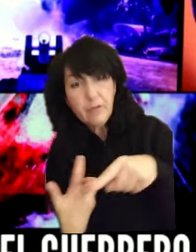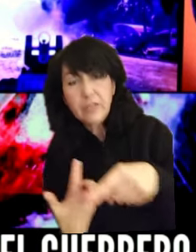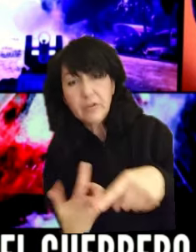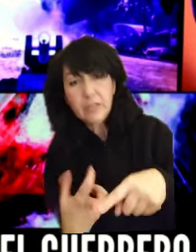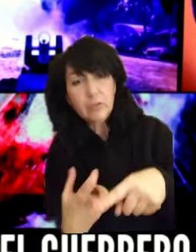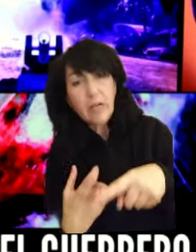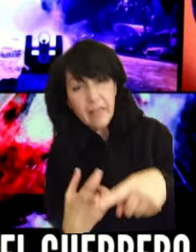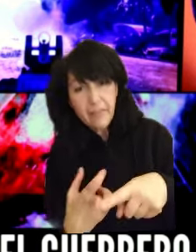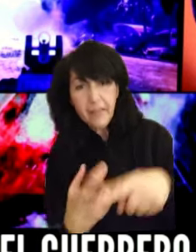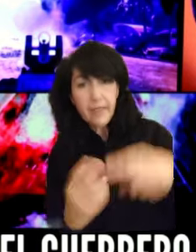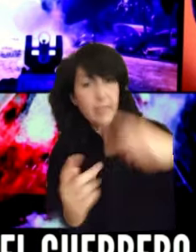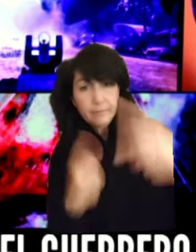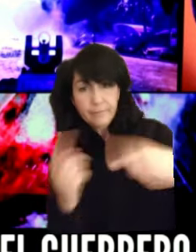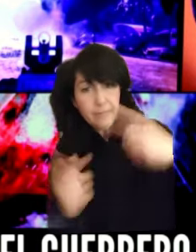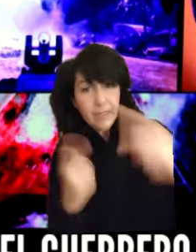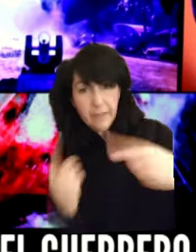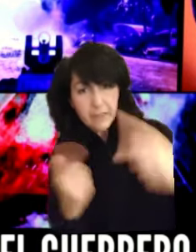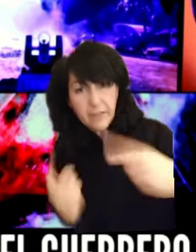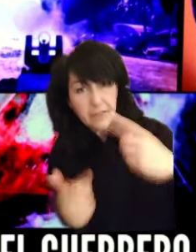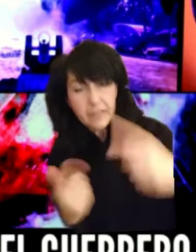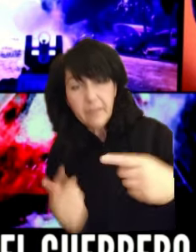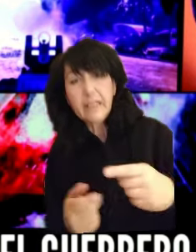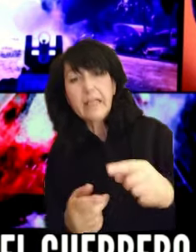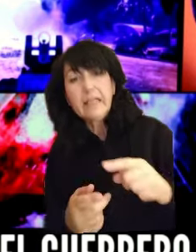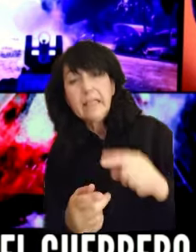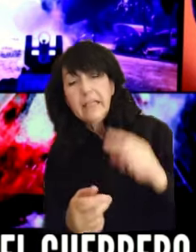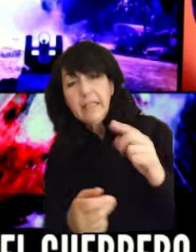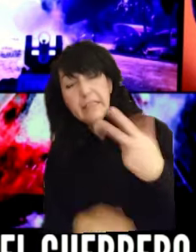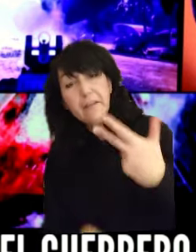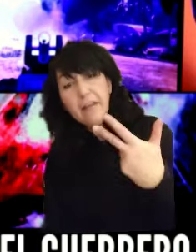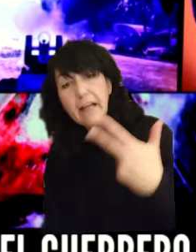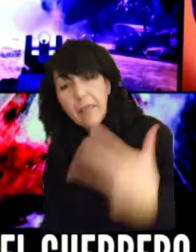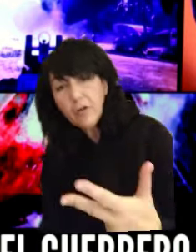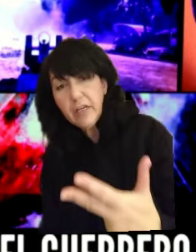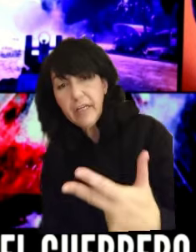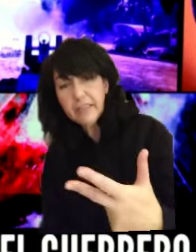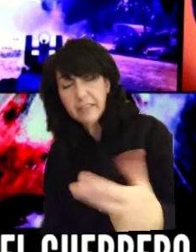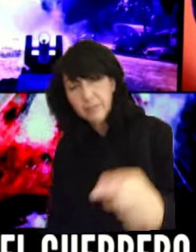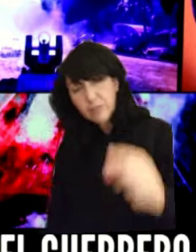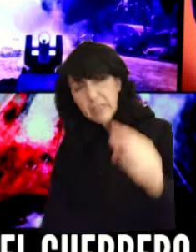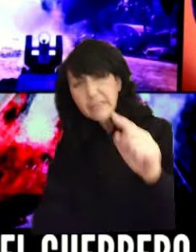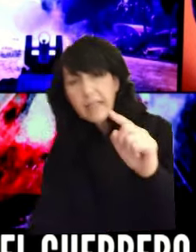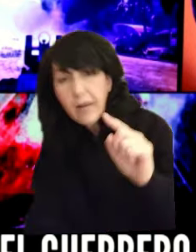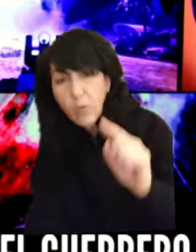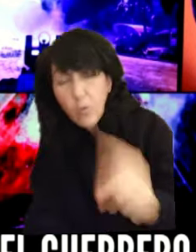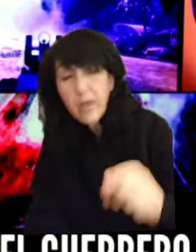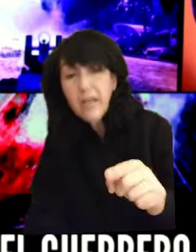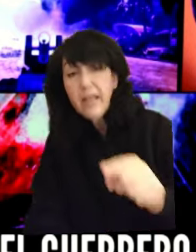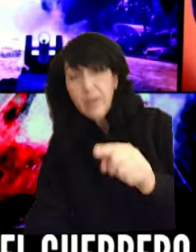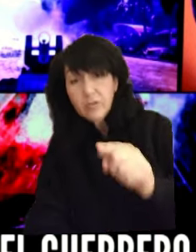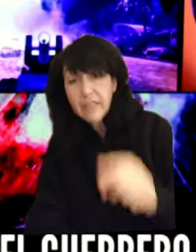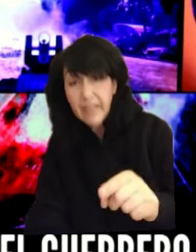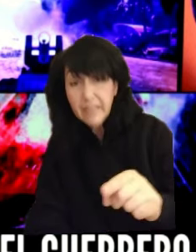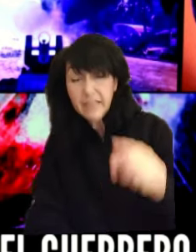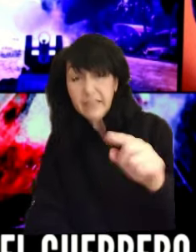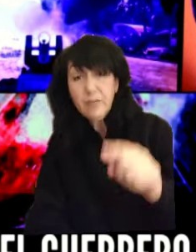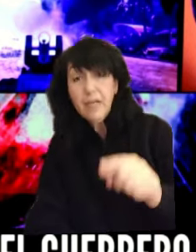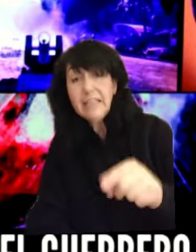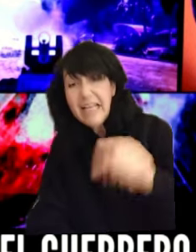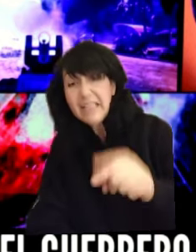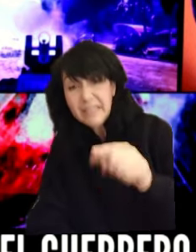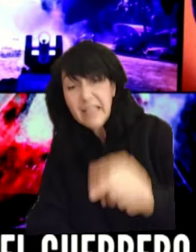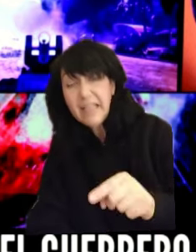ultraviolentos a su alcance etcétera etcétera etcétera y la tercera razón es que si buscáis en Google encontraréis